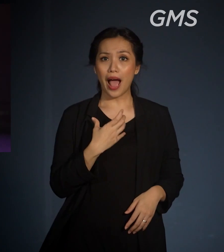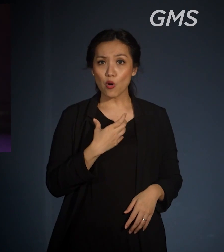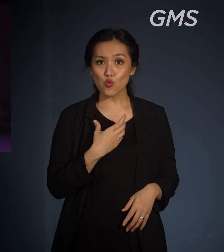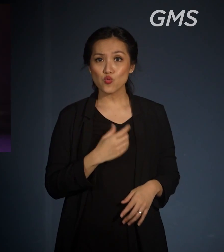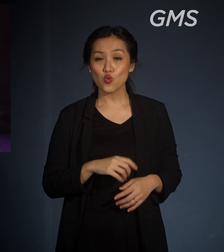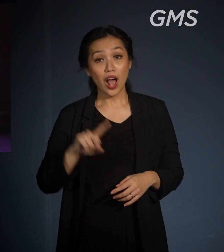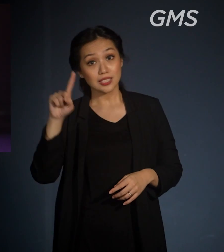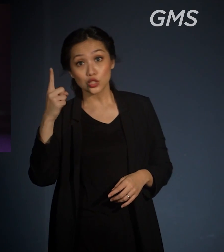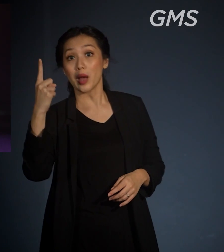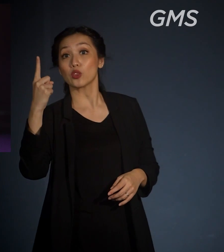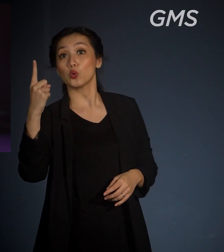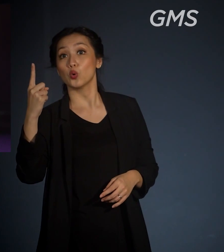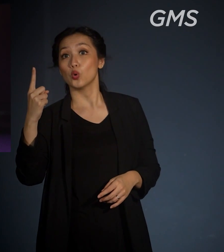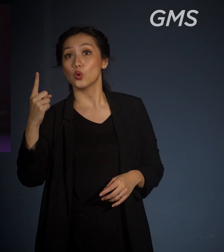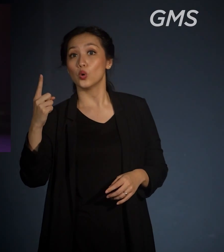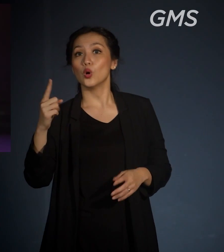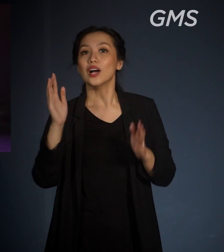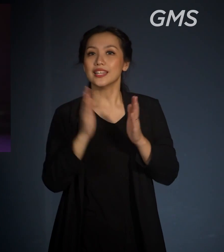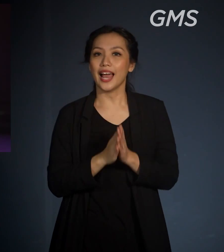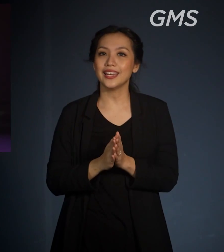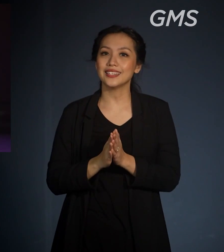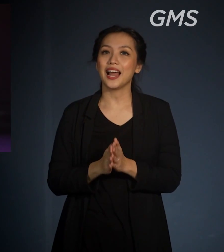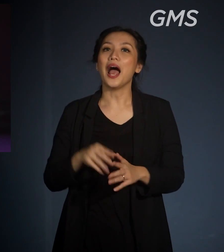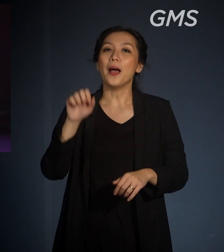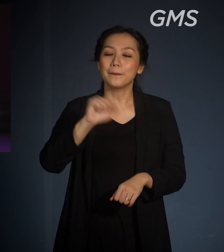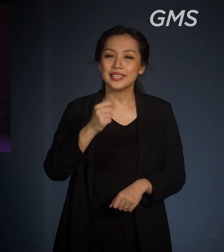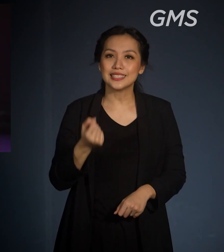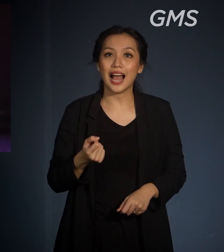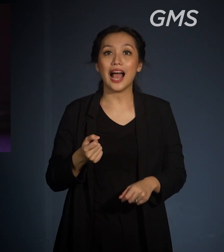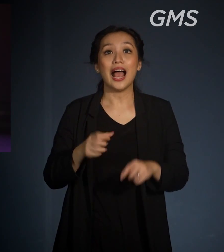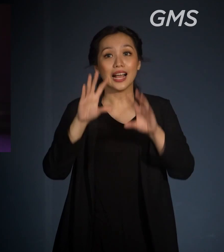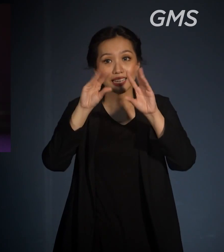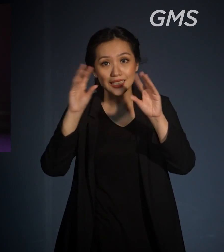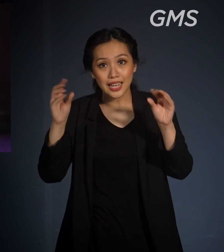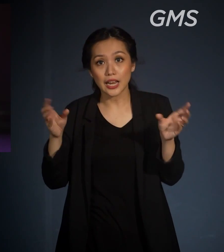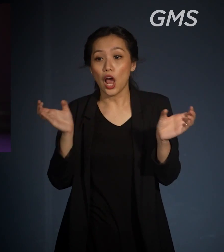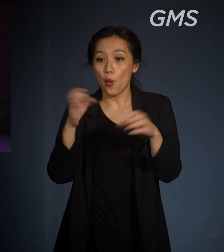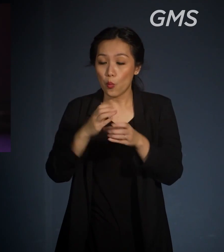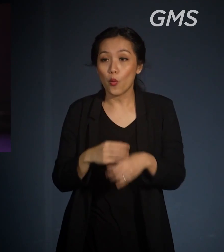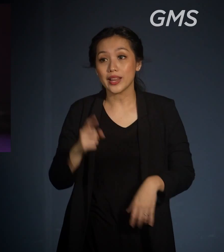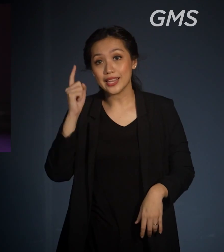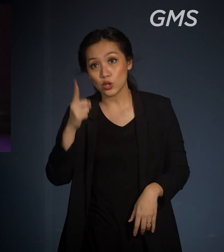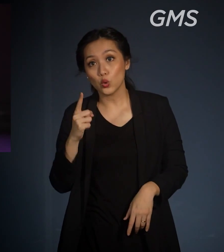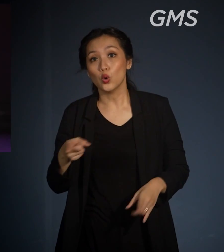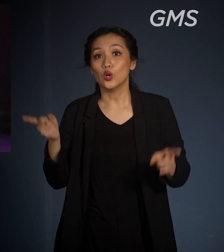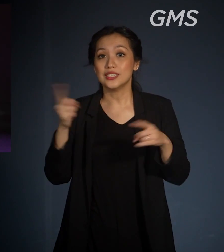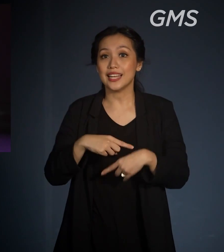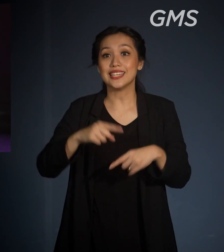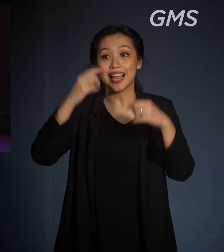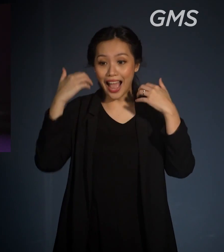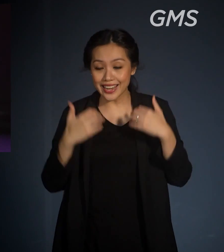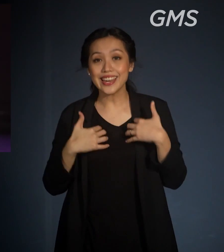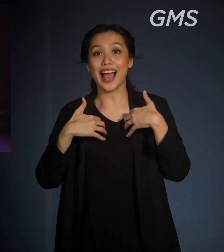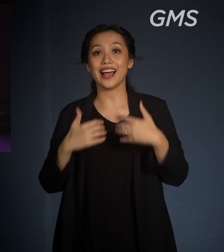dan membuat sesuatu itu betul-betul terlaksana atau jadi kenyataan. Itu luar